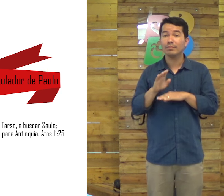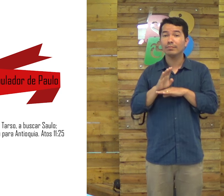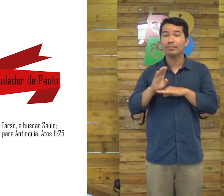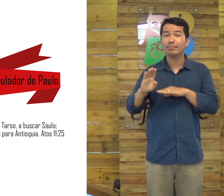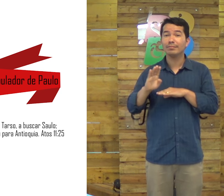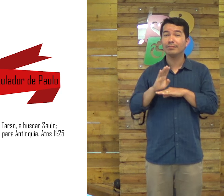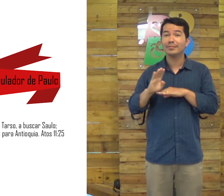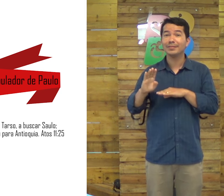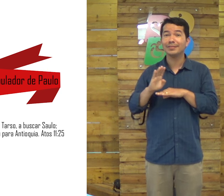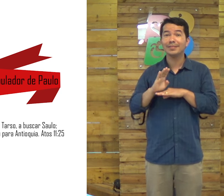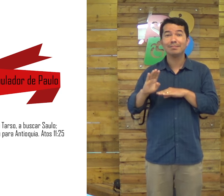Guarda o velho.